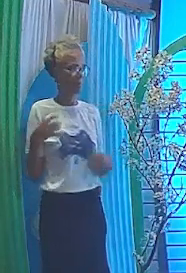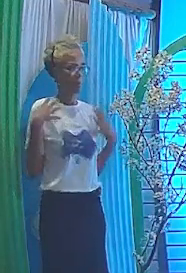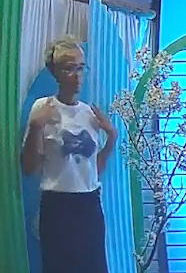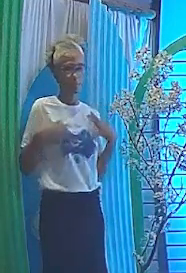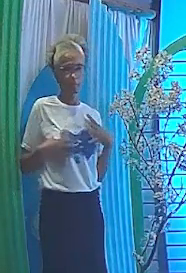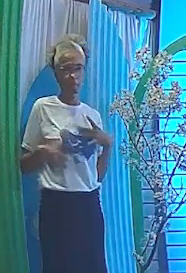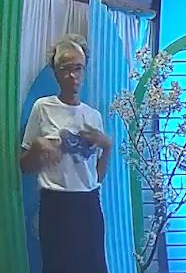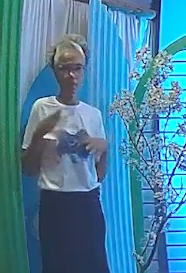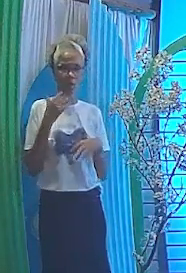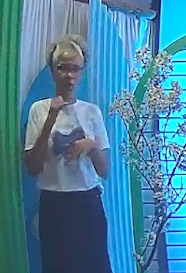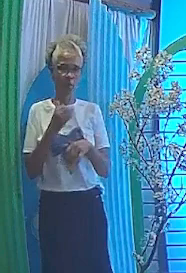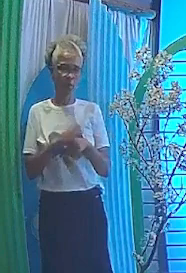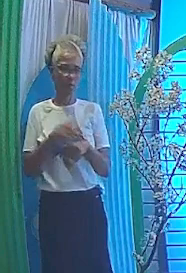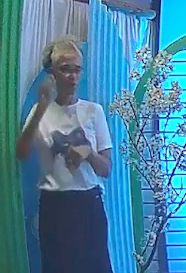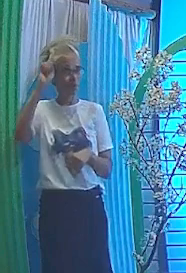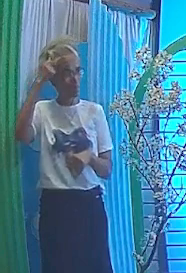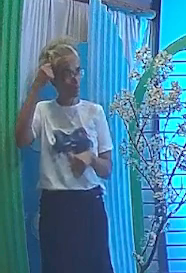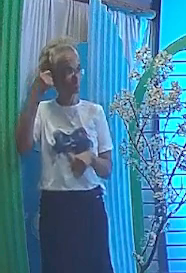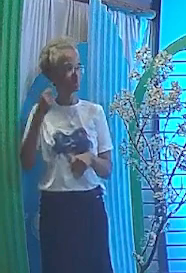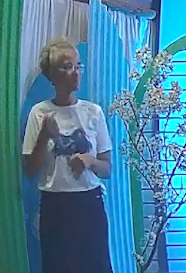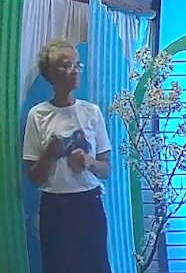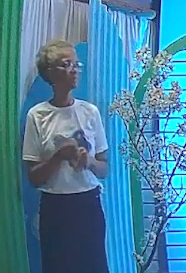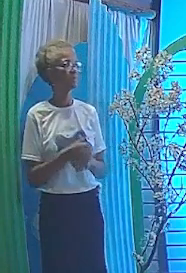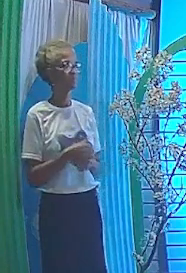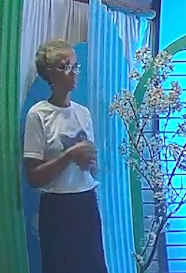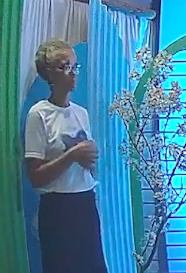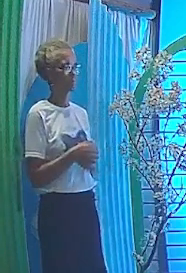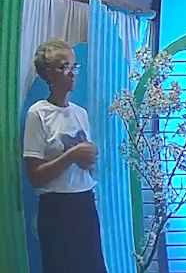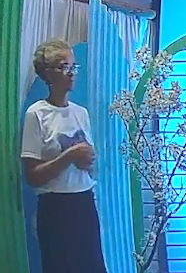blusa marrom com preto. É isso.